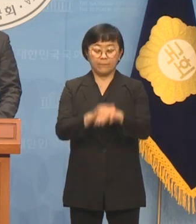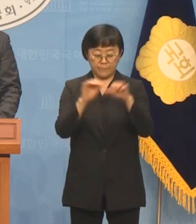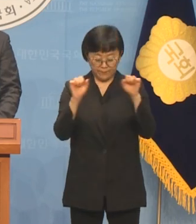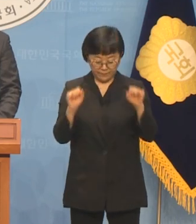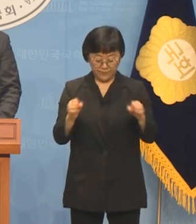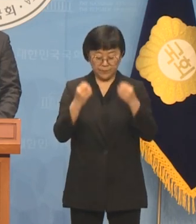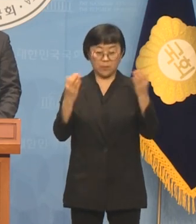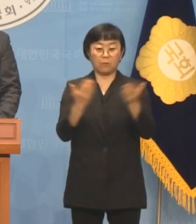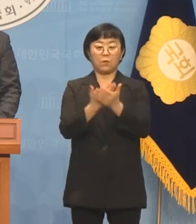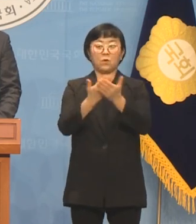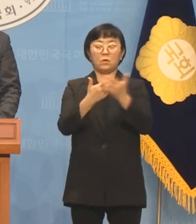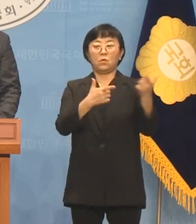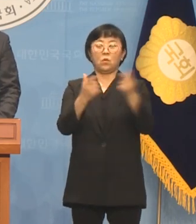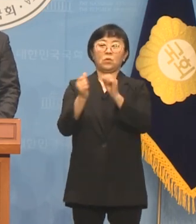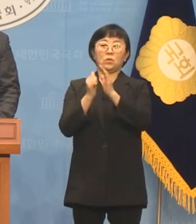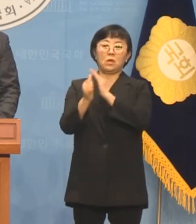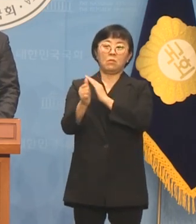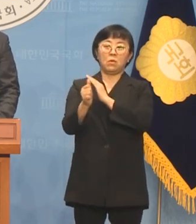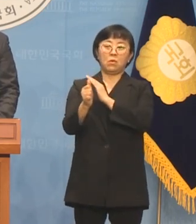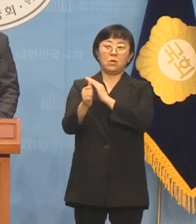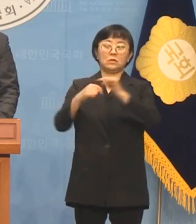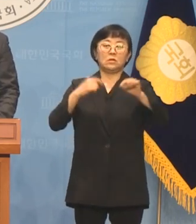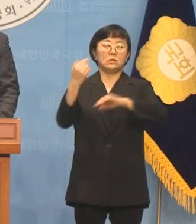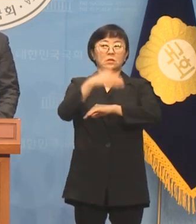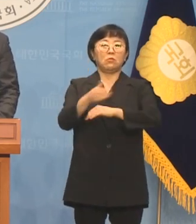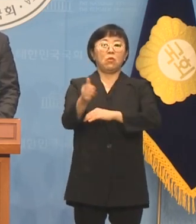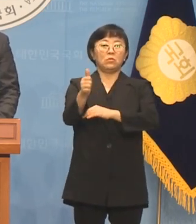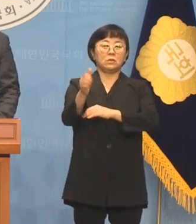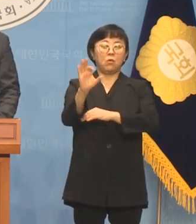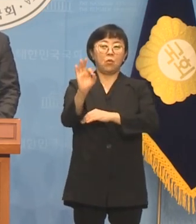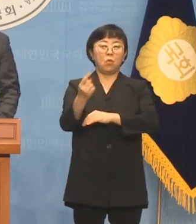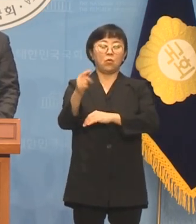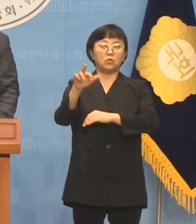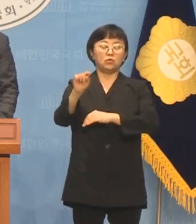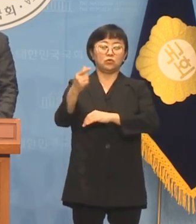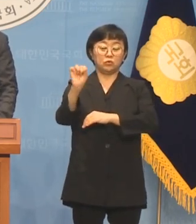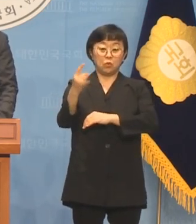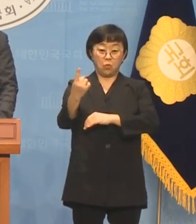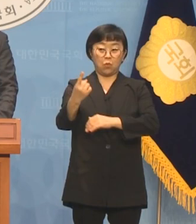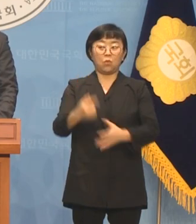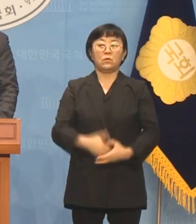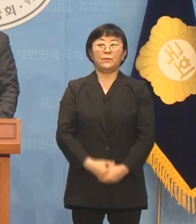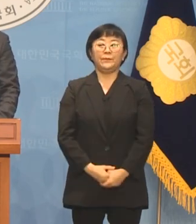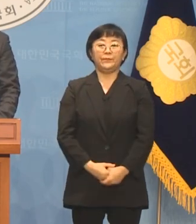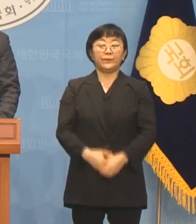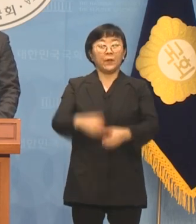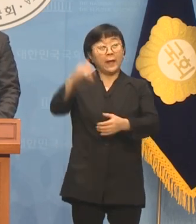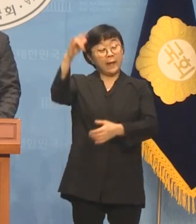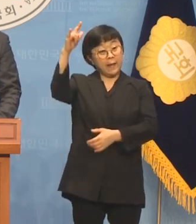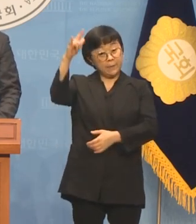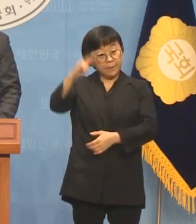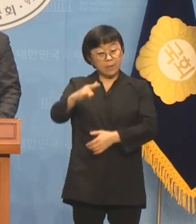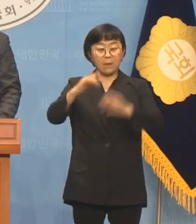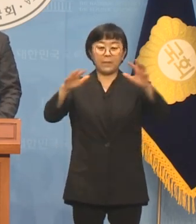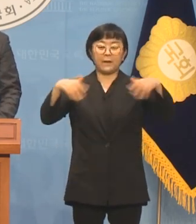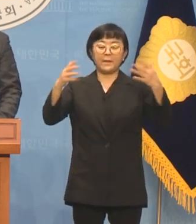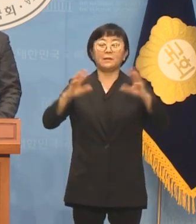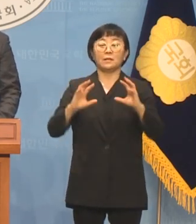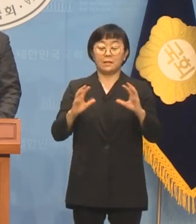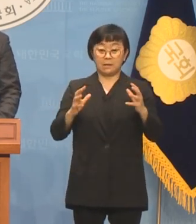안녕하십니까? 새진보연합 공동대표 정책본부장 오준호입니다. 햇빛과 바람의